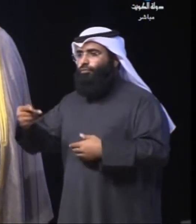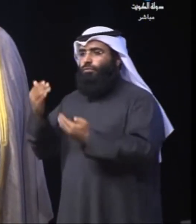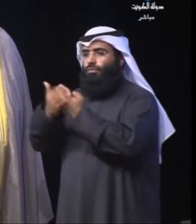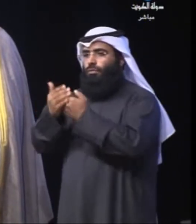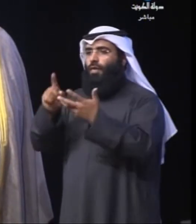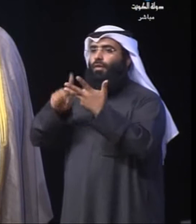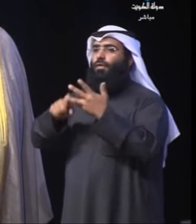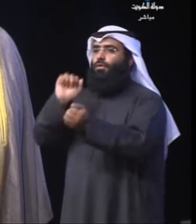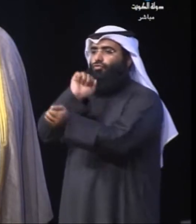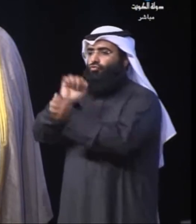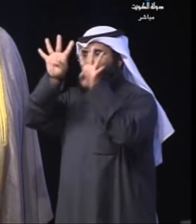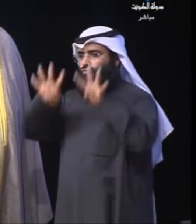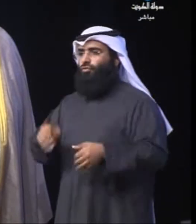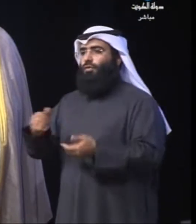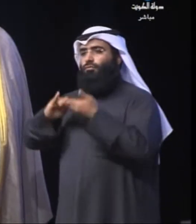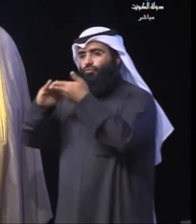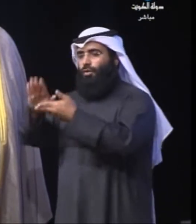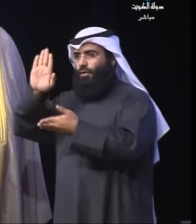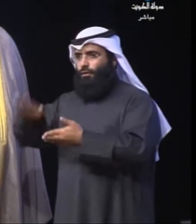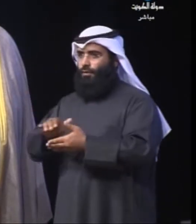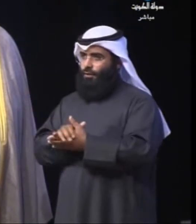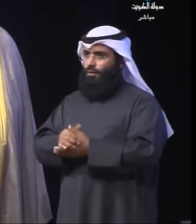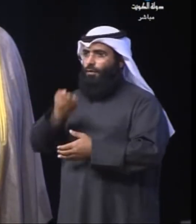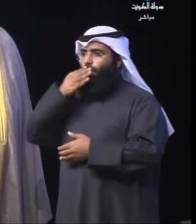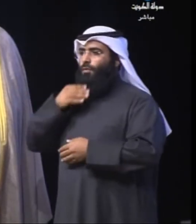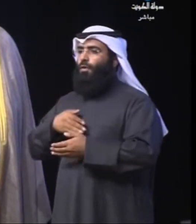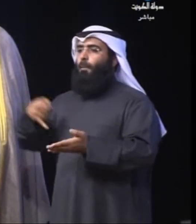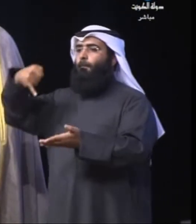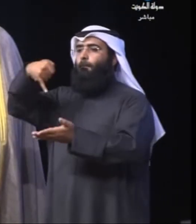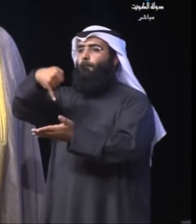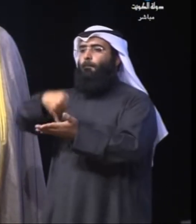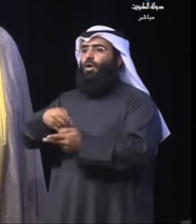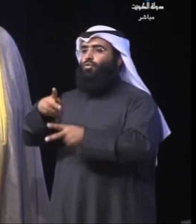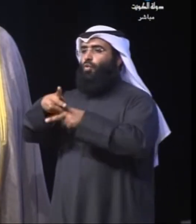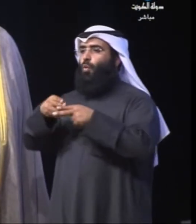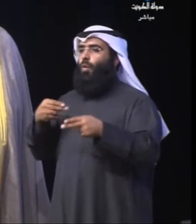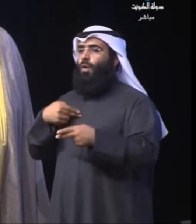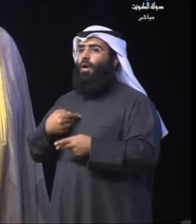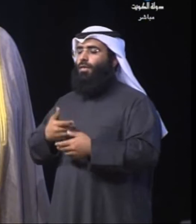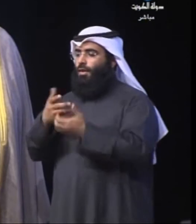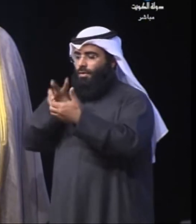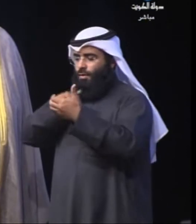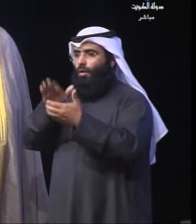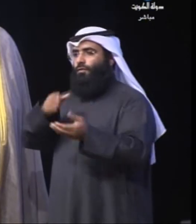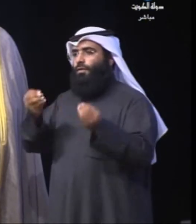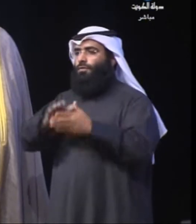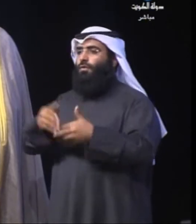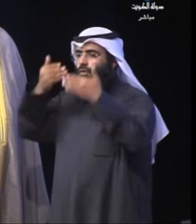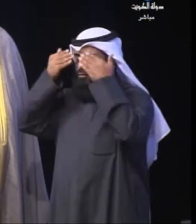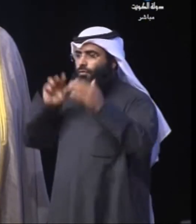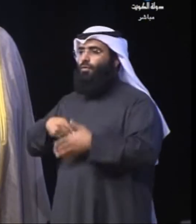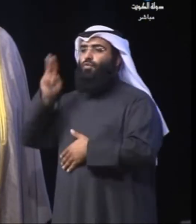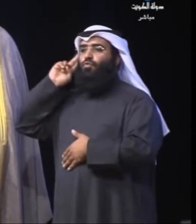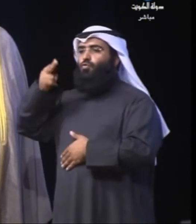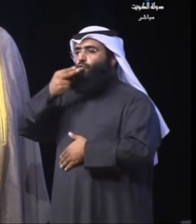الرعاية الاجتماعية بوزارة الشؤون الاجتماعية والعمل ومركز الكويت للتوحد، ومن ثم فئة المكفوفين وفئة